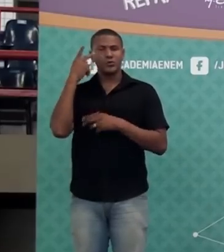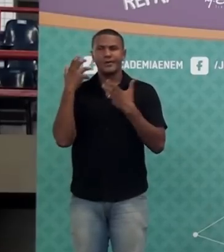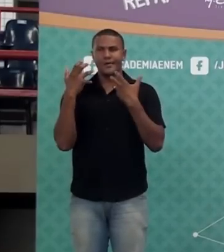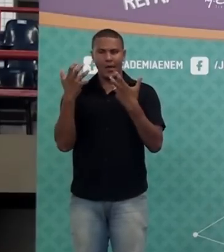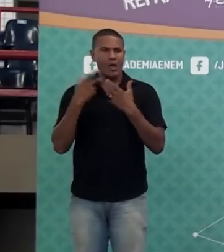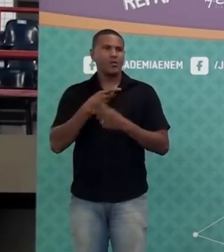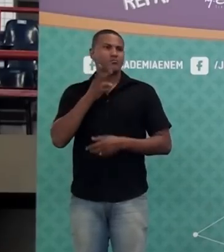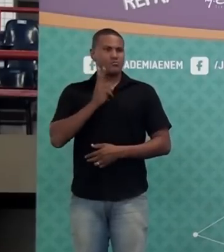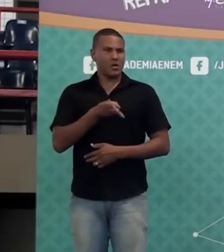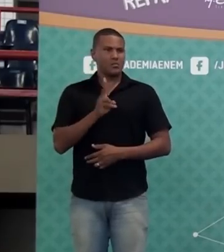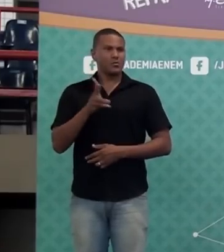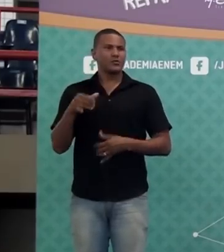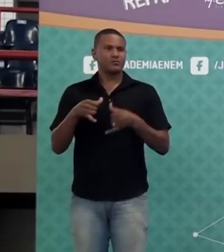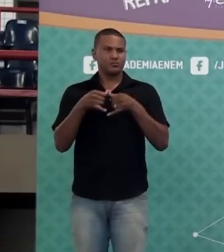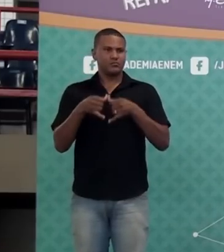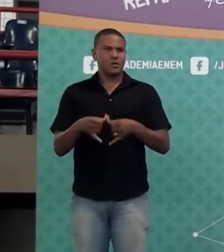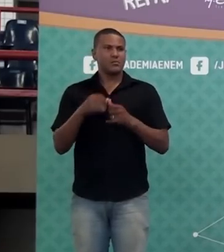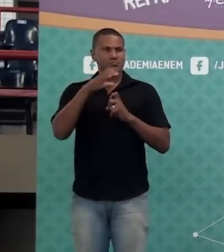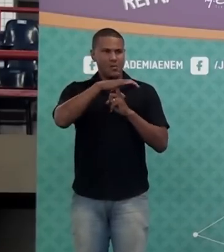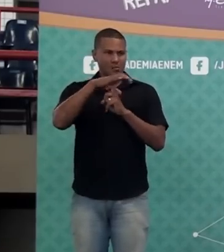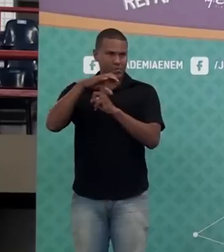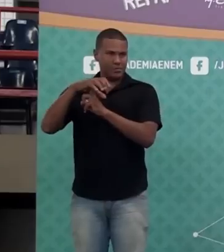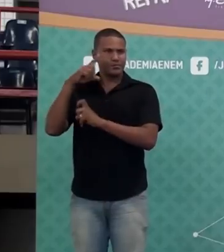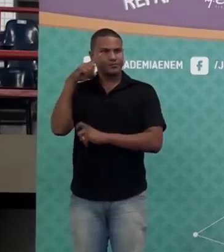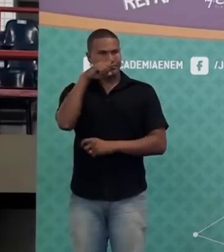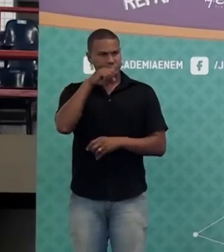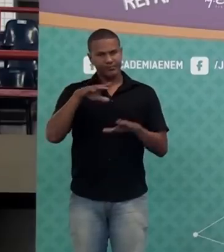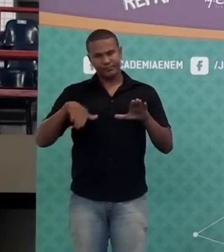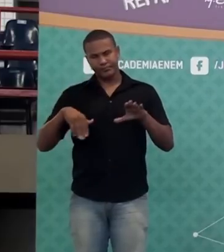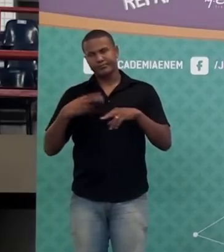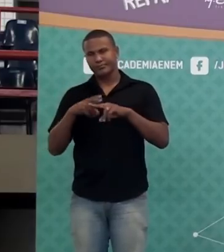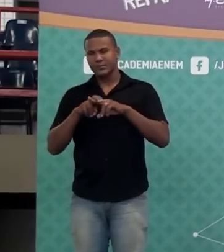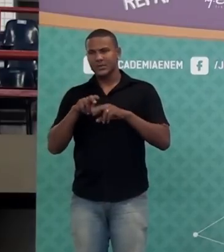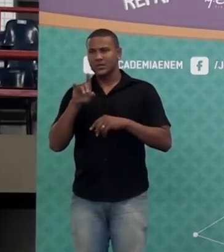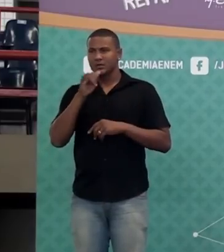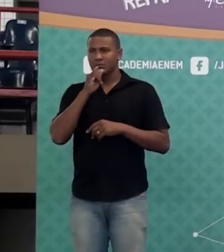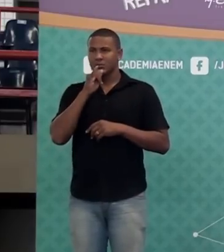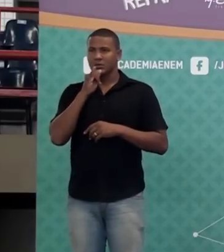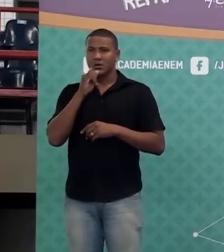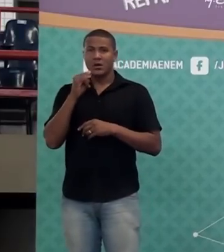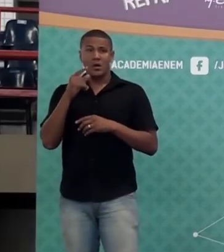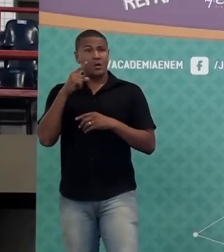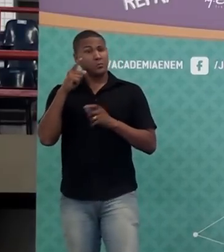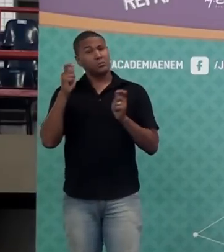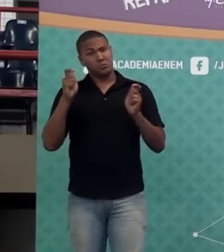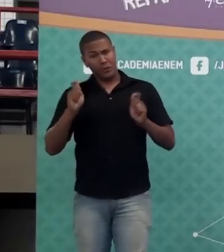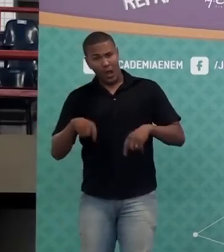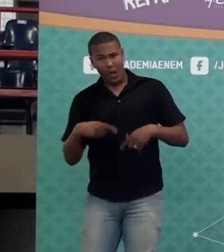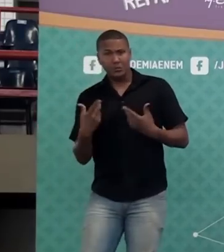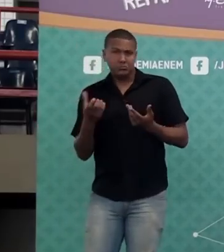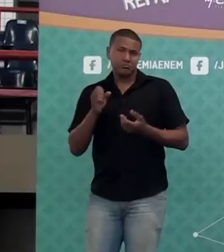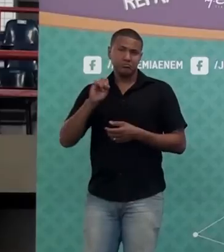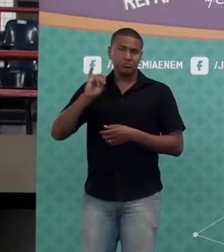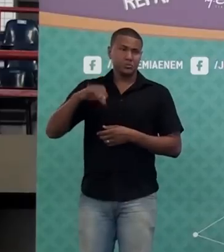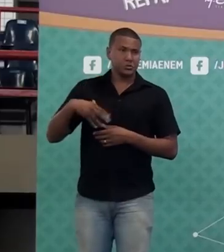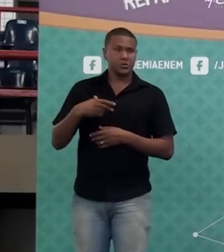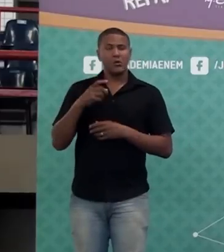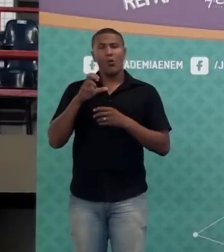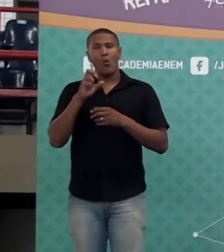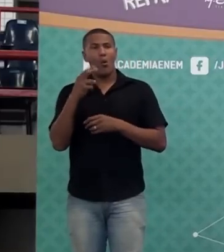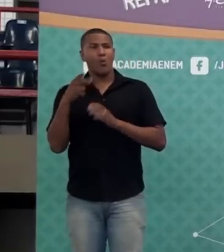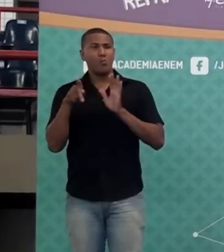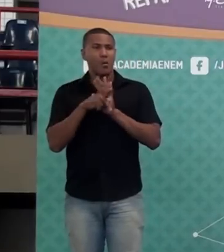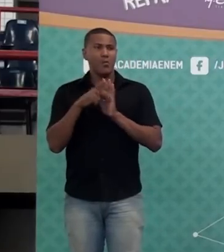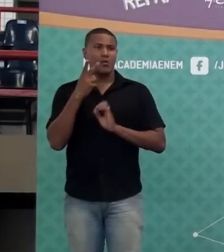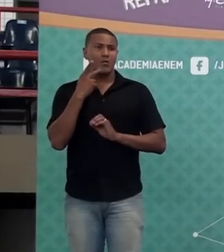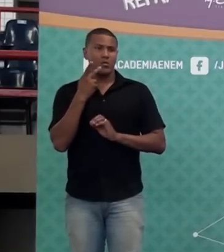a UES tem sim essa possibilidade de ser um tema de Fortaleza ou do Ceará.